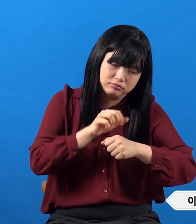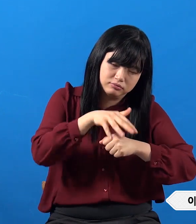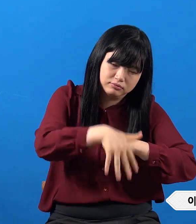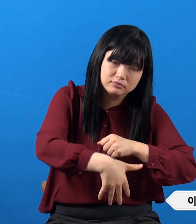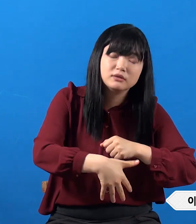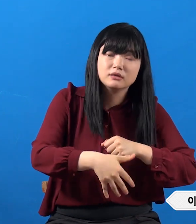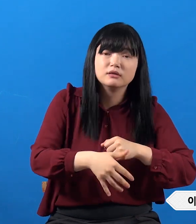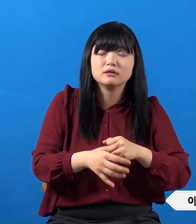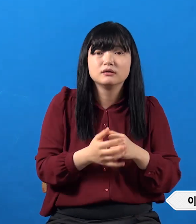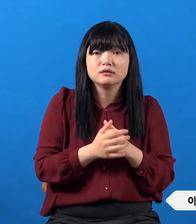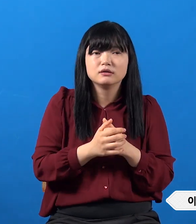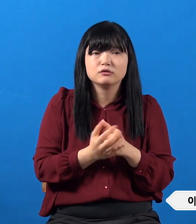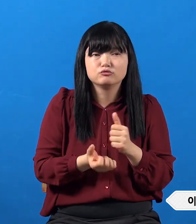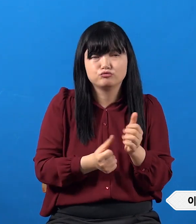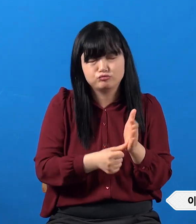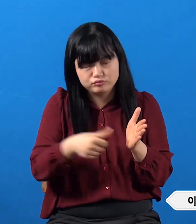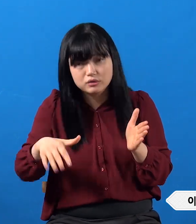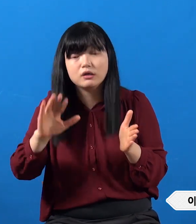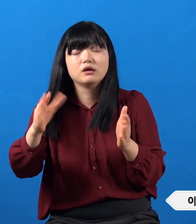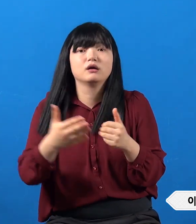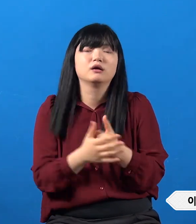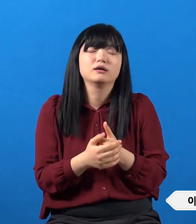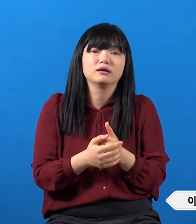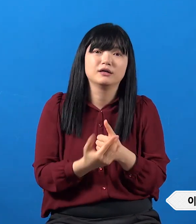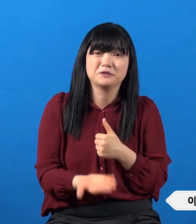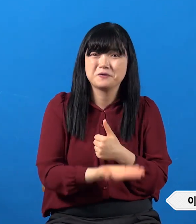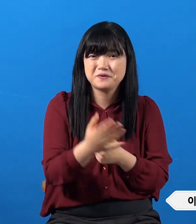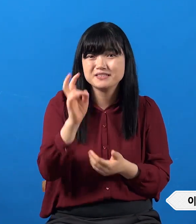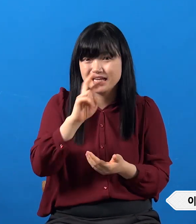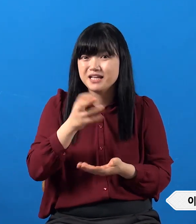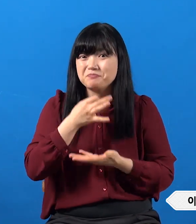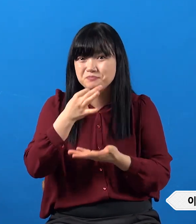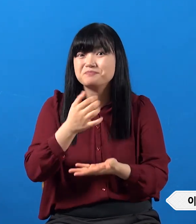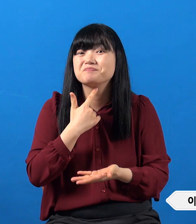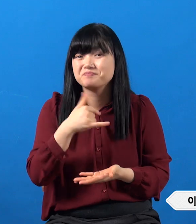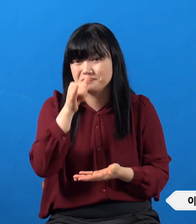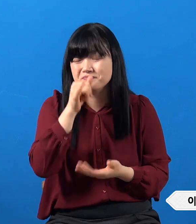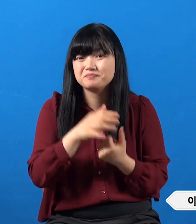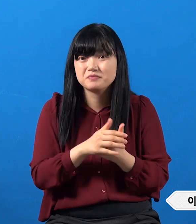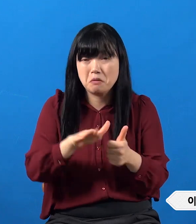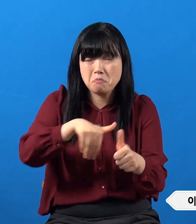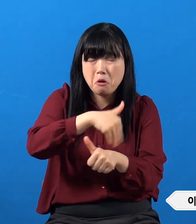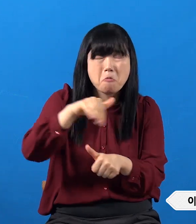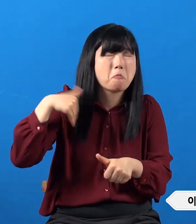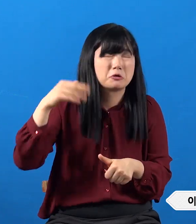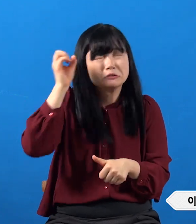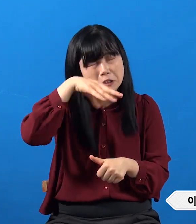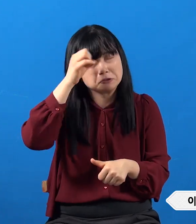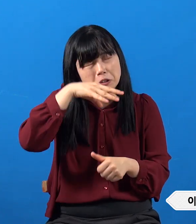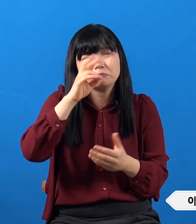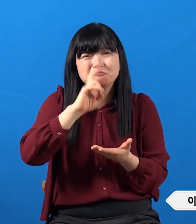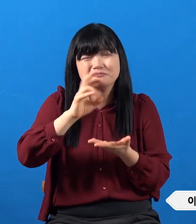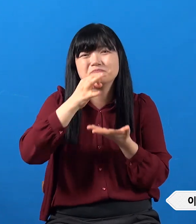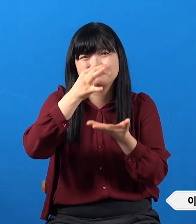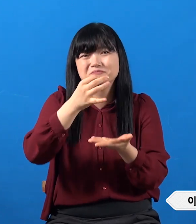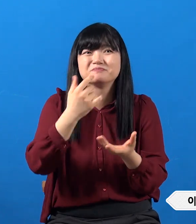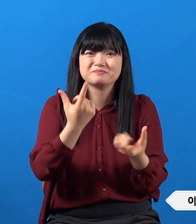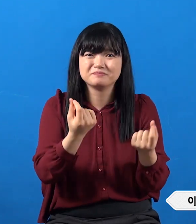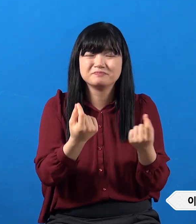스토리가. 여러분 불렀을 거예요. 이 노래의 배경이 뭔지도 모르고 불렀죠.